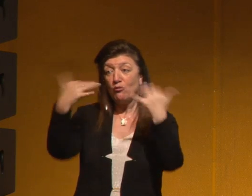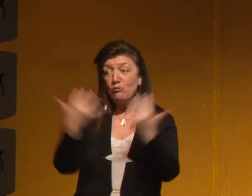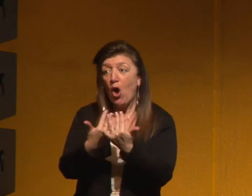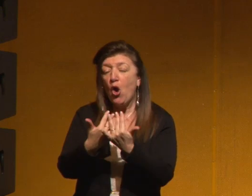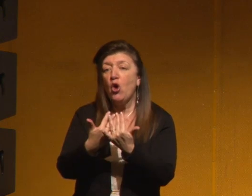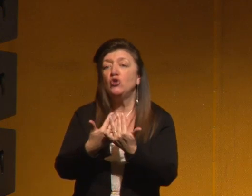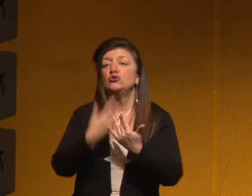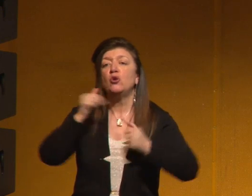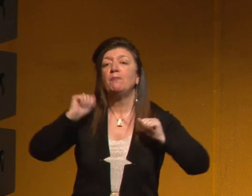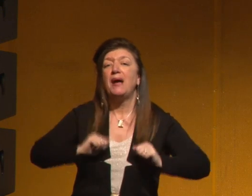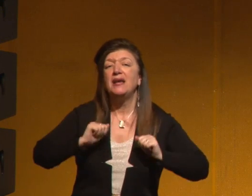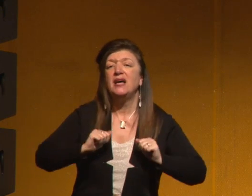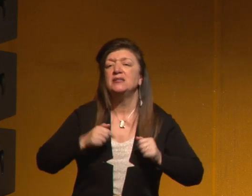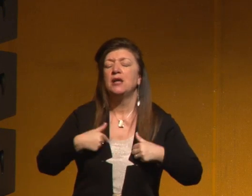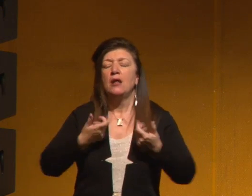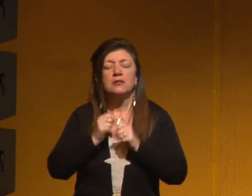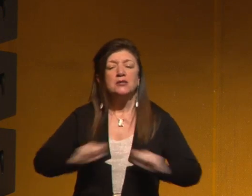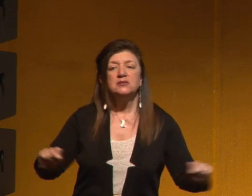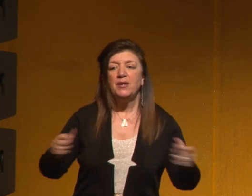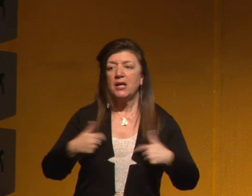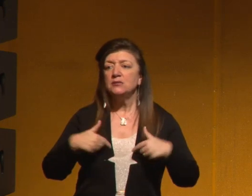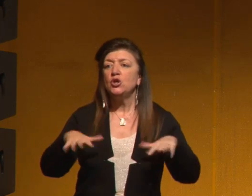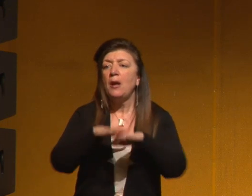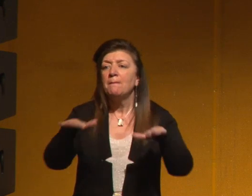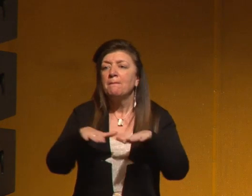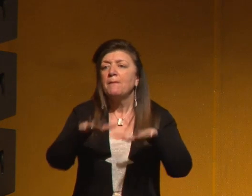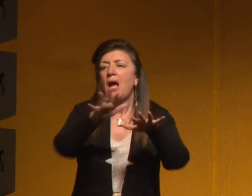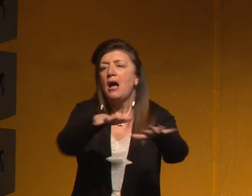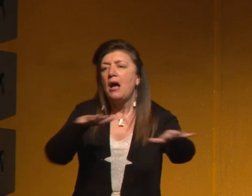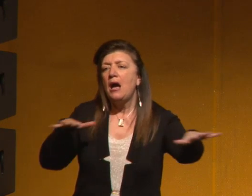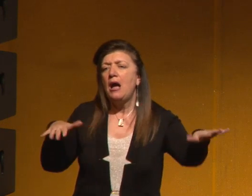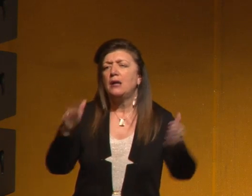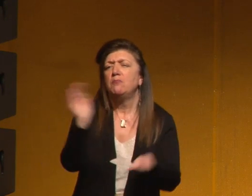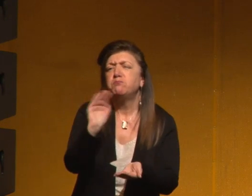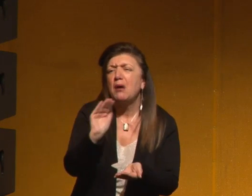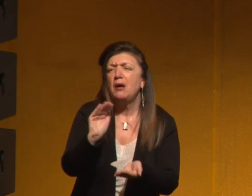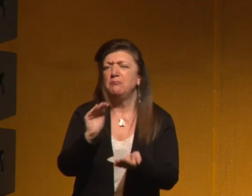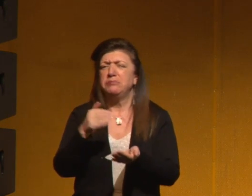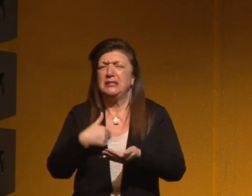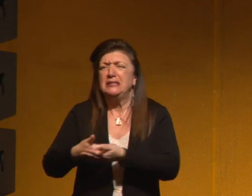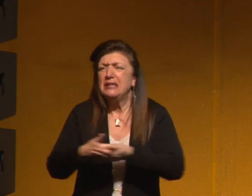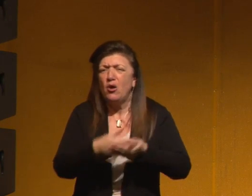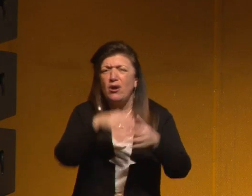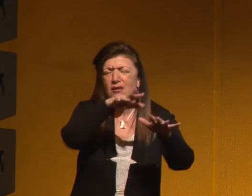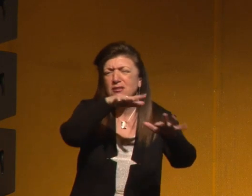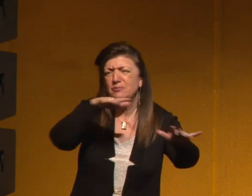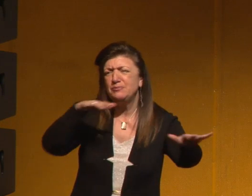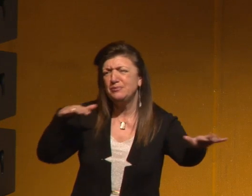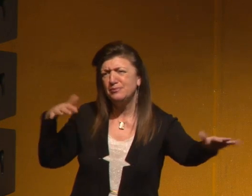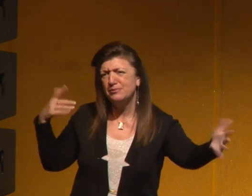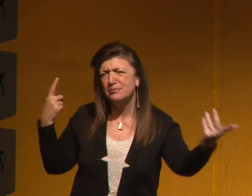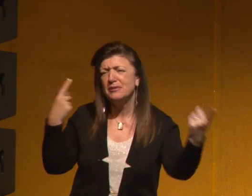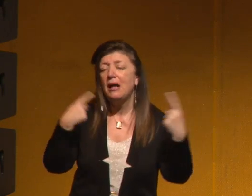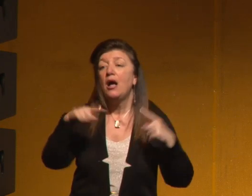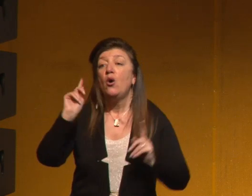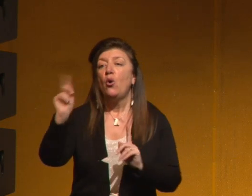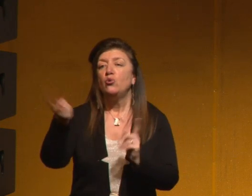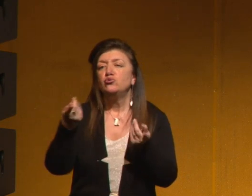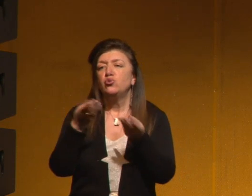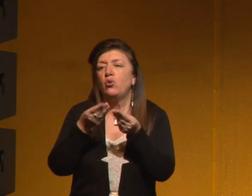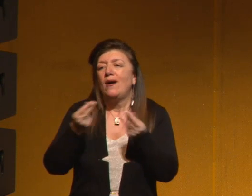di chi sfida il mare con bambini e neonati lasciandosi alle spalle qualsiasi speranza di un futuro nella sua terra